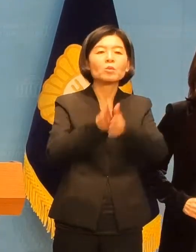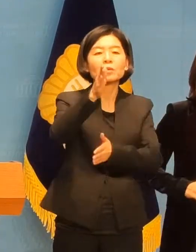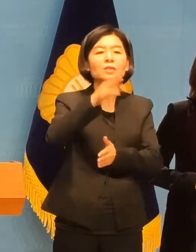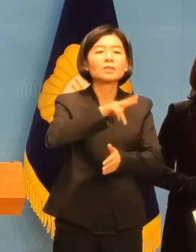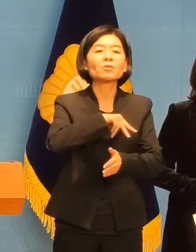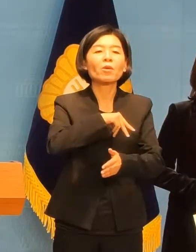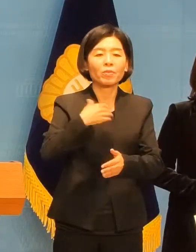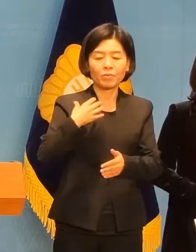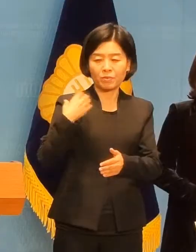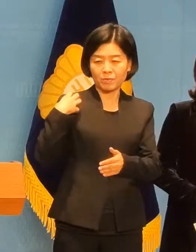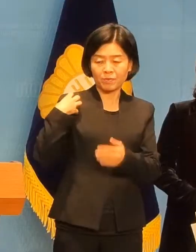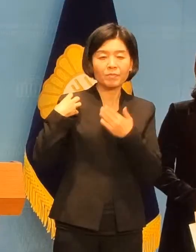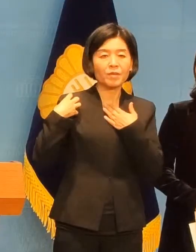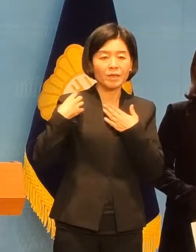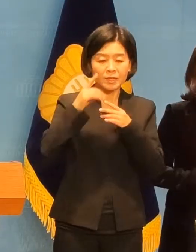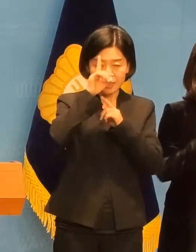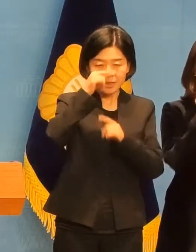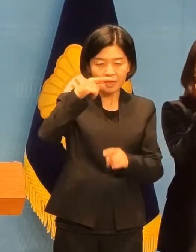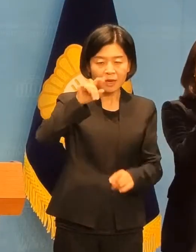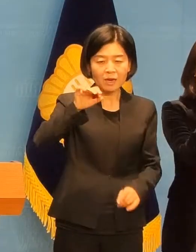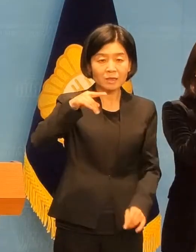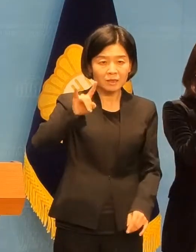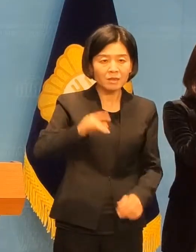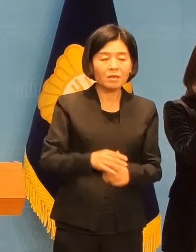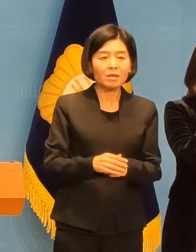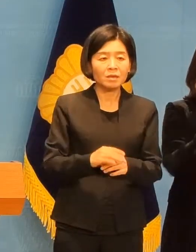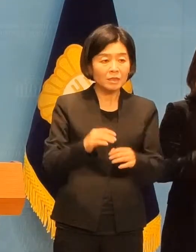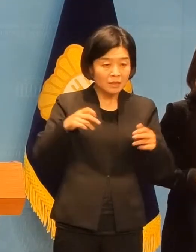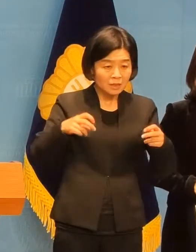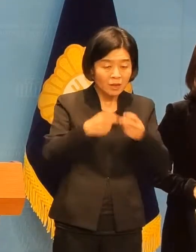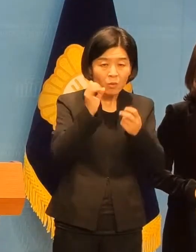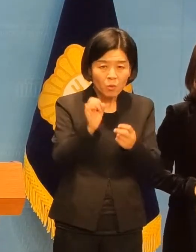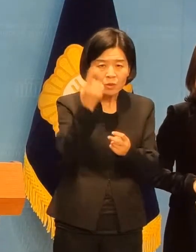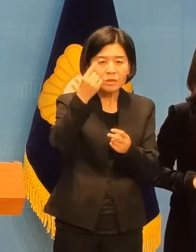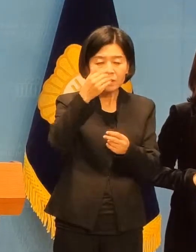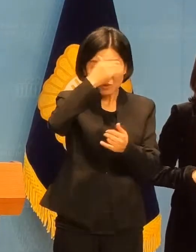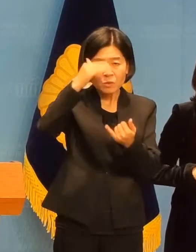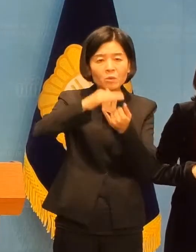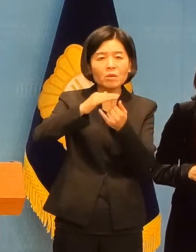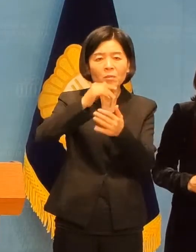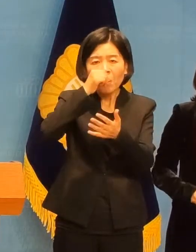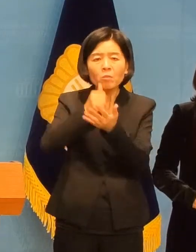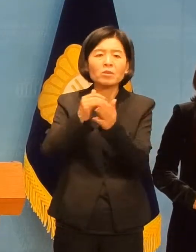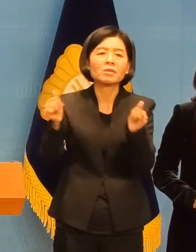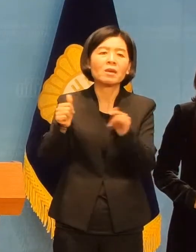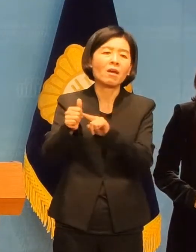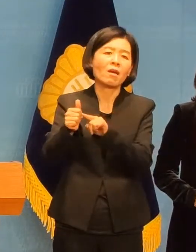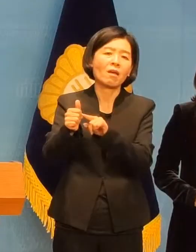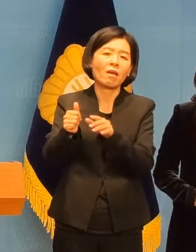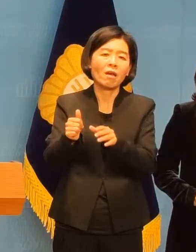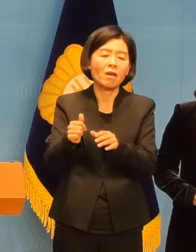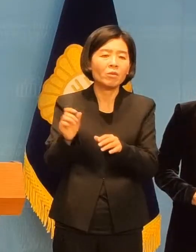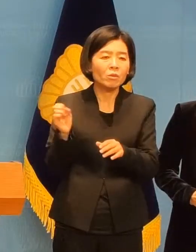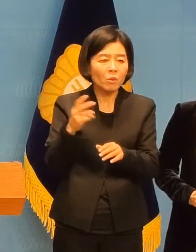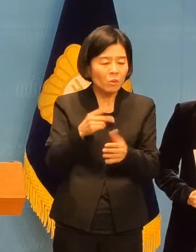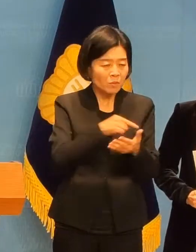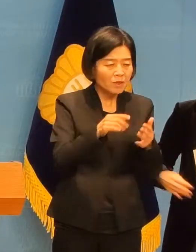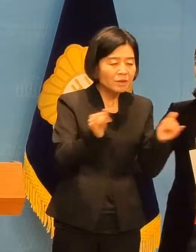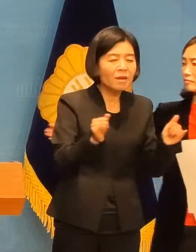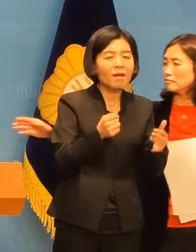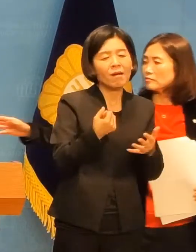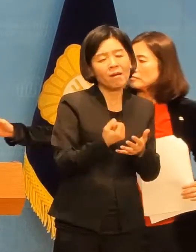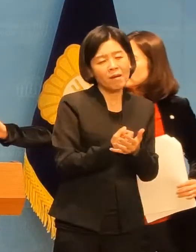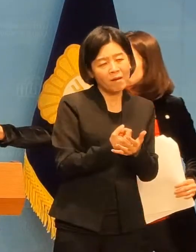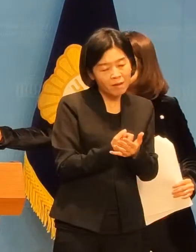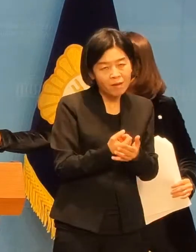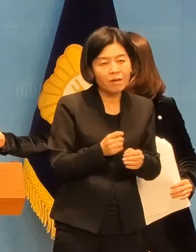사고로 인해서 저희 청소년들이 범죄자로 몰리고 있습니다. 그리고 피해자들도 너무나 안타까운 그런 상황에